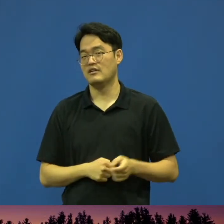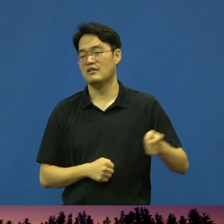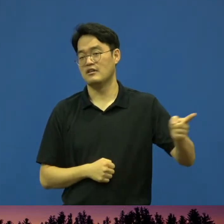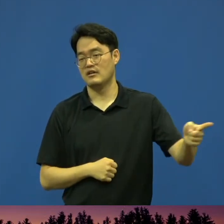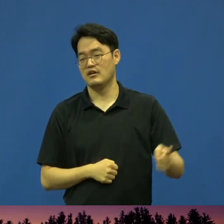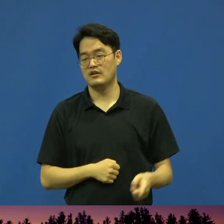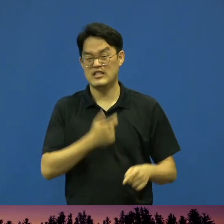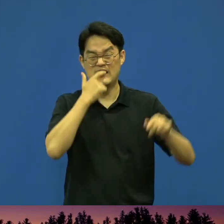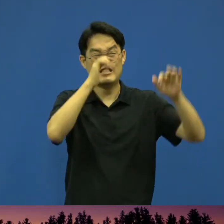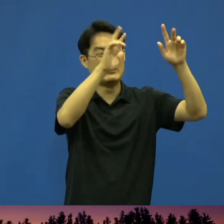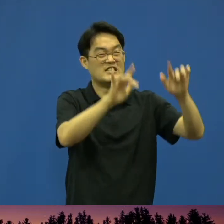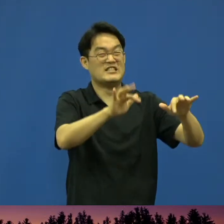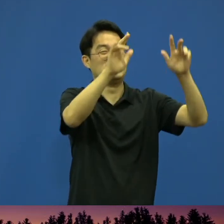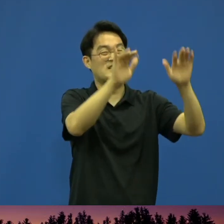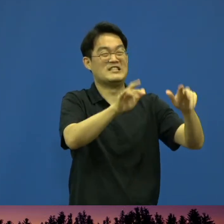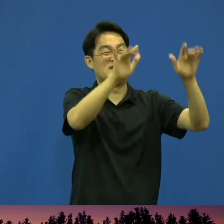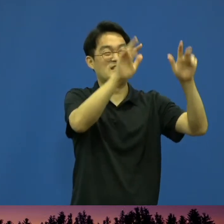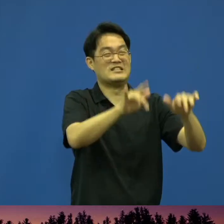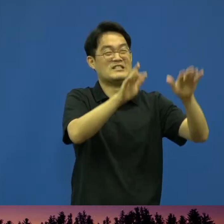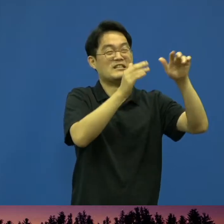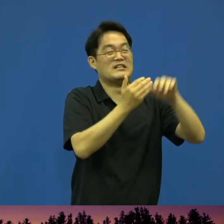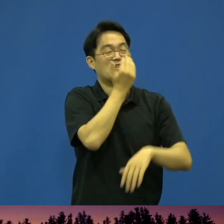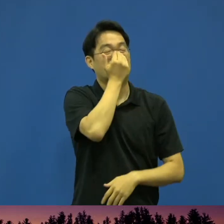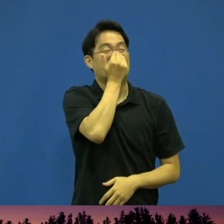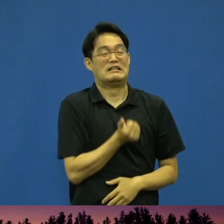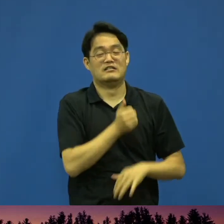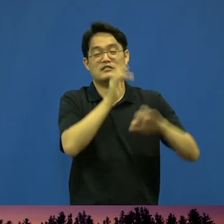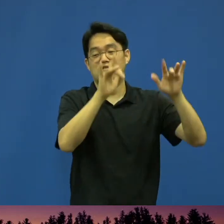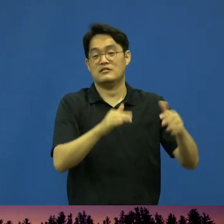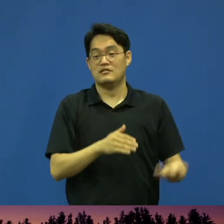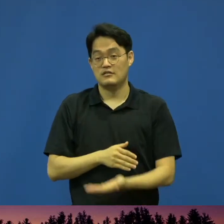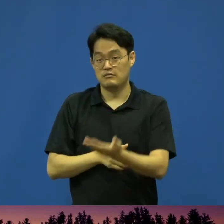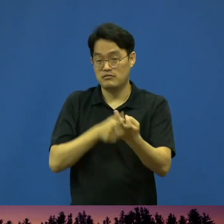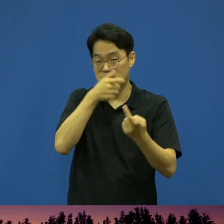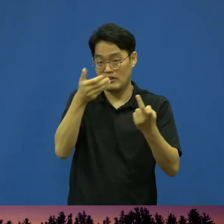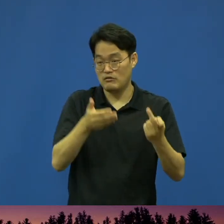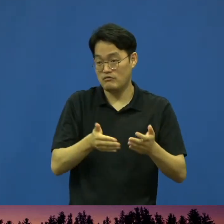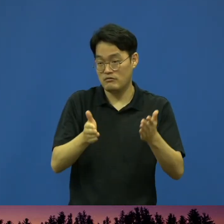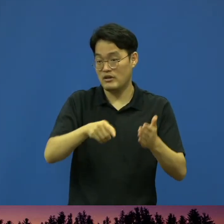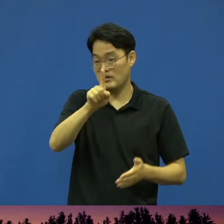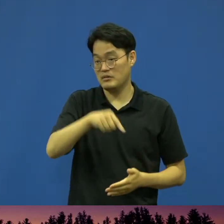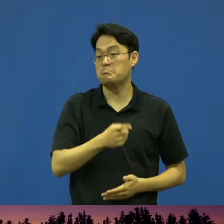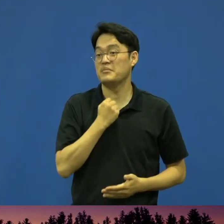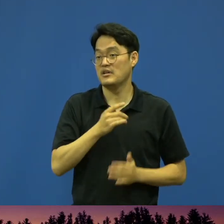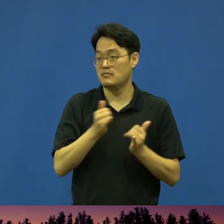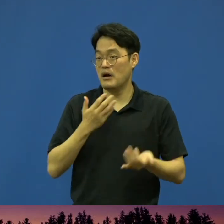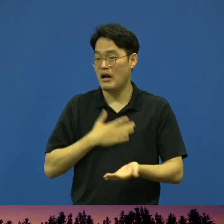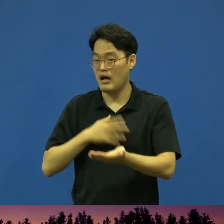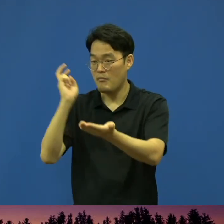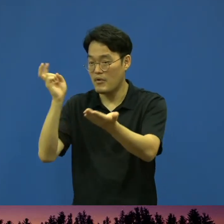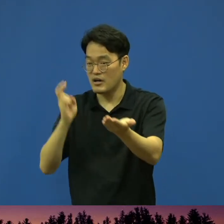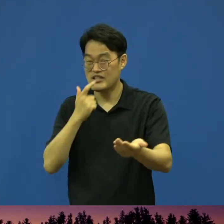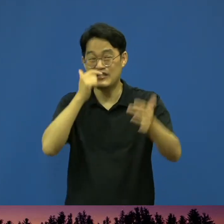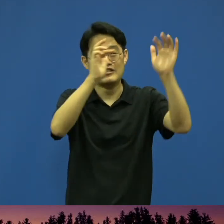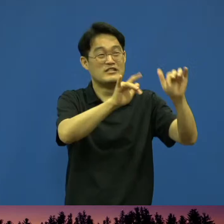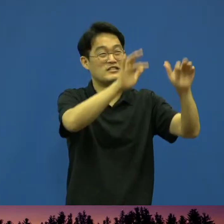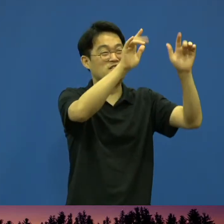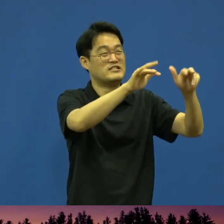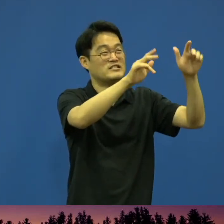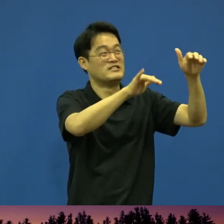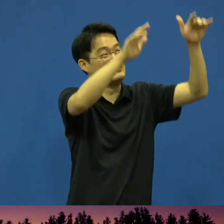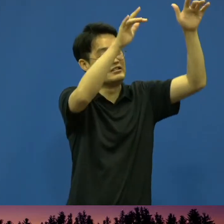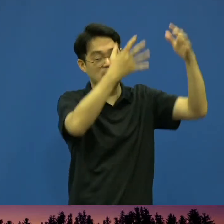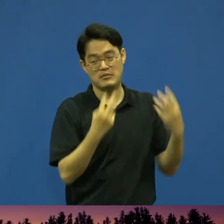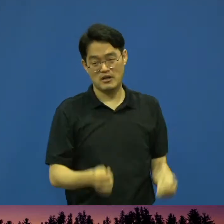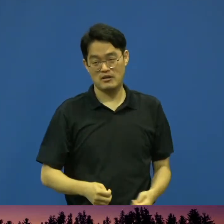눈이 얼마나 오는지요. 강원도에 갔다 오신 분은 알 거예요. 눈이 정말 많이 왔습니다. 저는